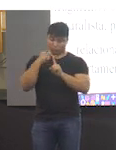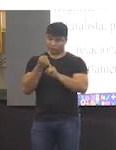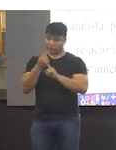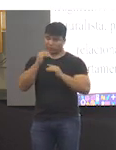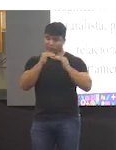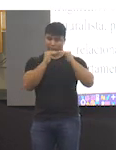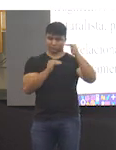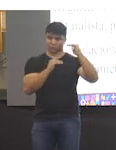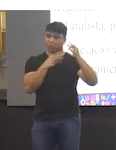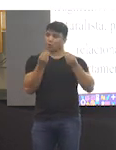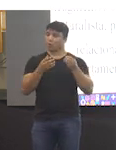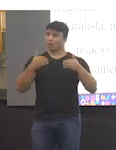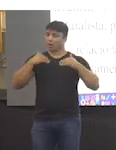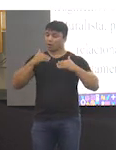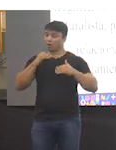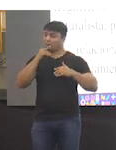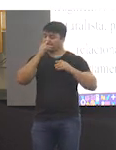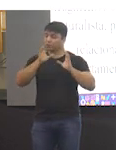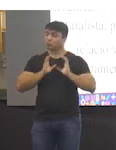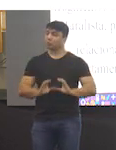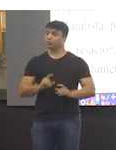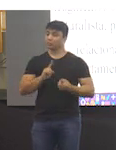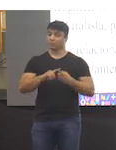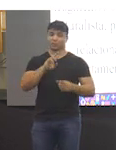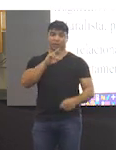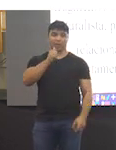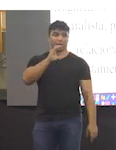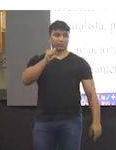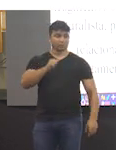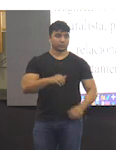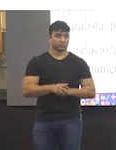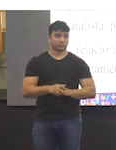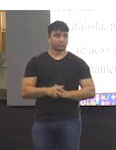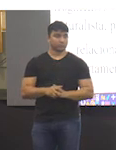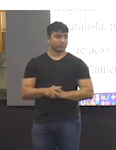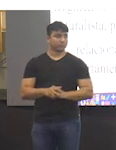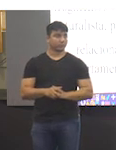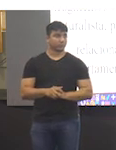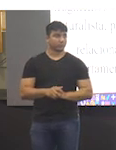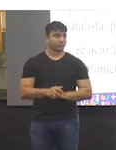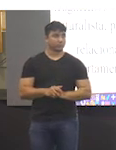a padrões de comportamento e a condição de raça. Tá certo isso?